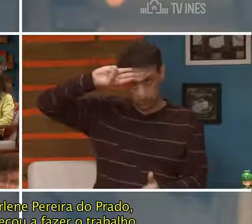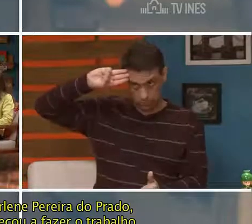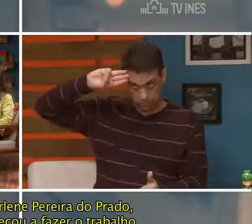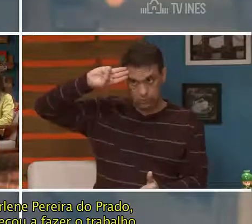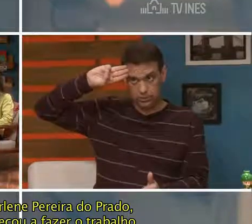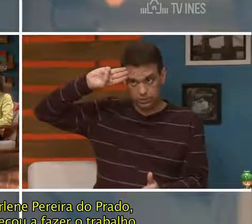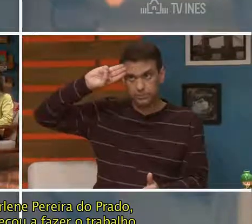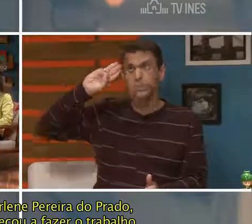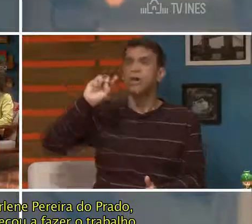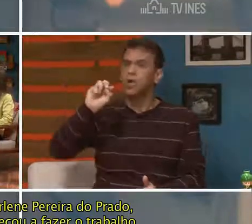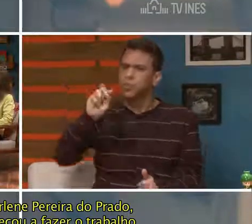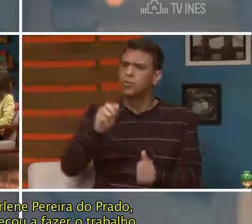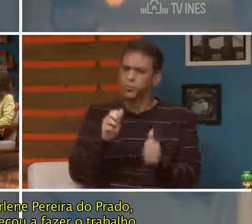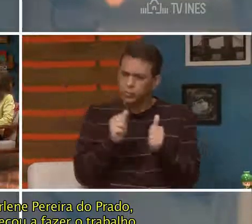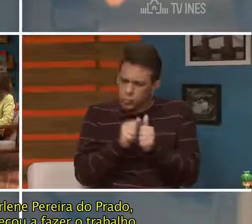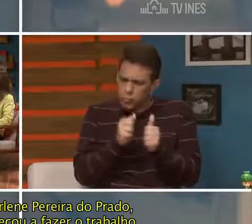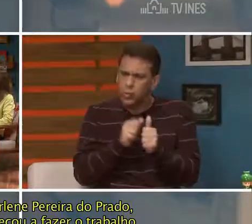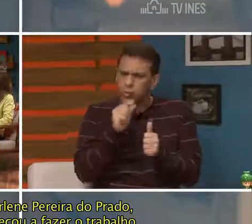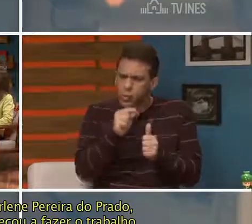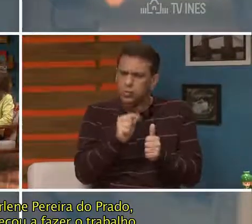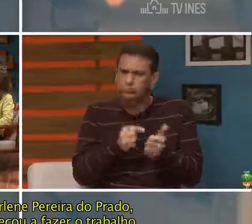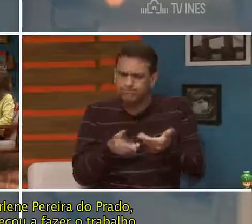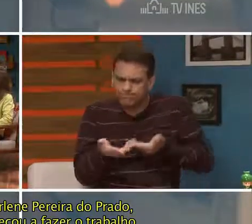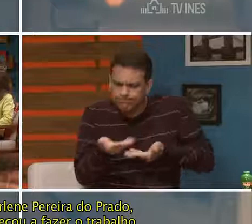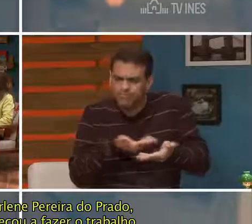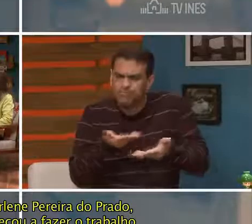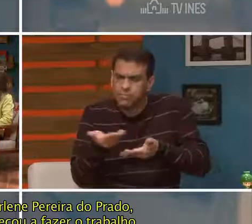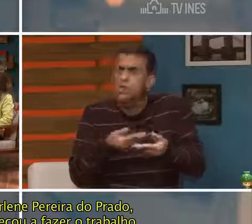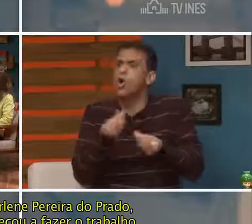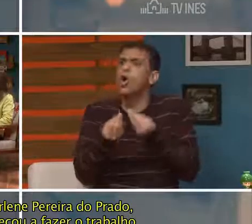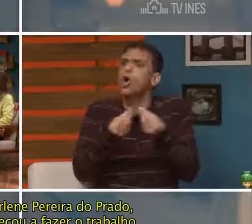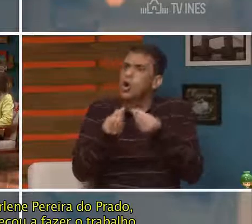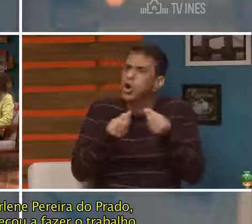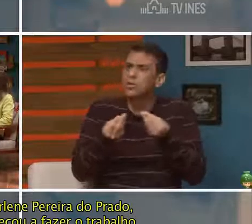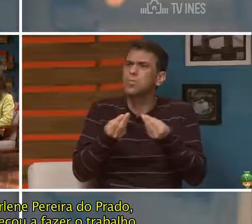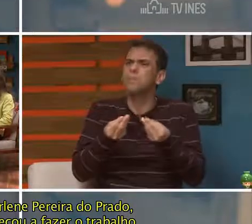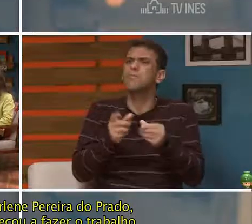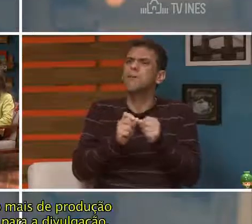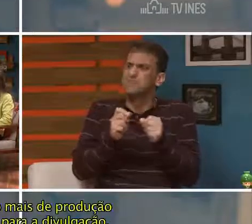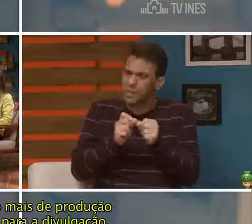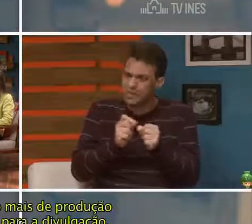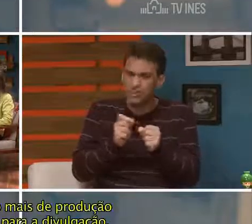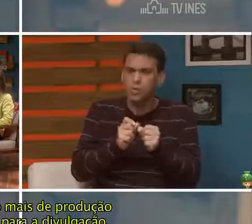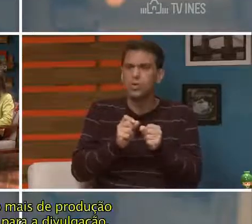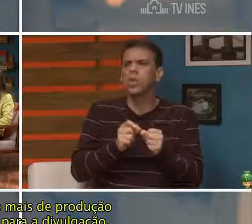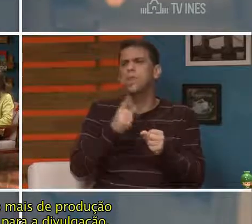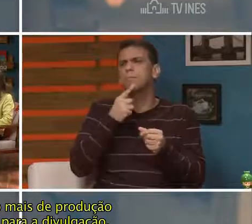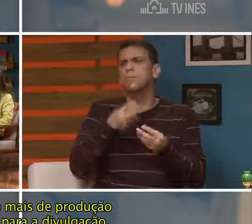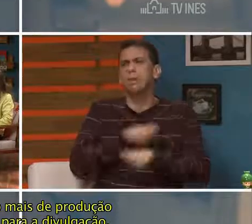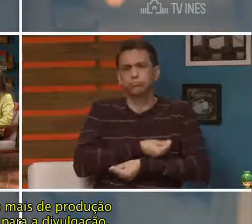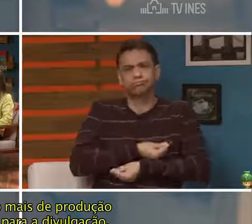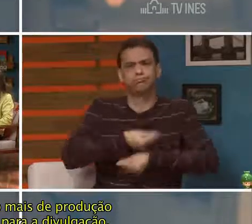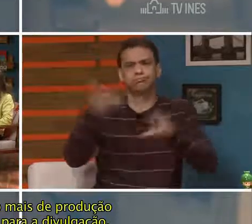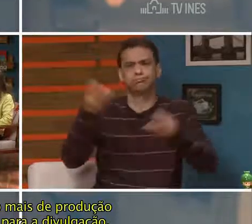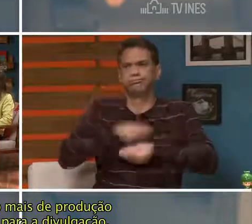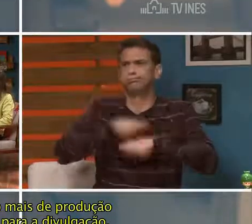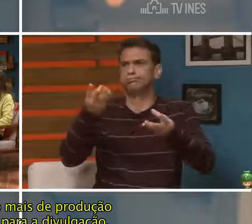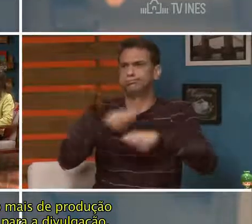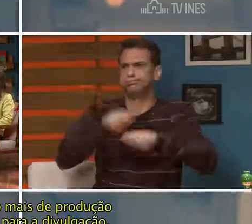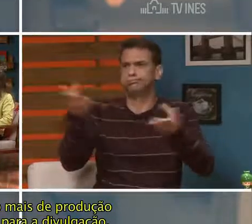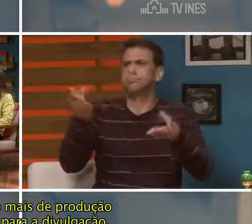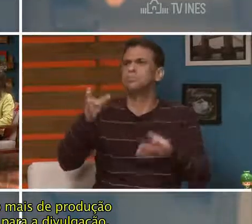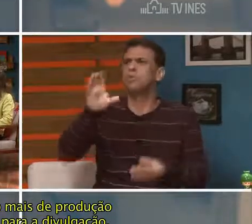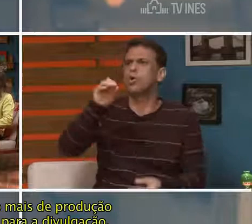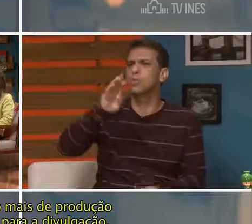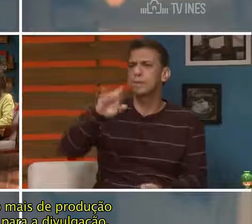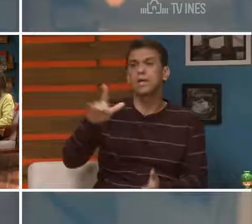Marlene Pereira do Prado. E aí a gente começou a fazer o trabalho no sentido mais de produção comercial, para